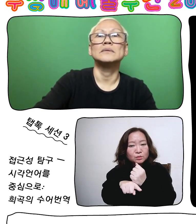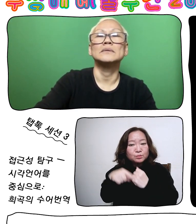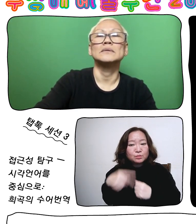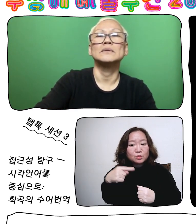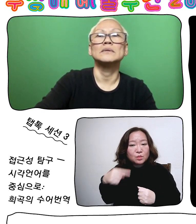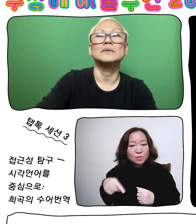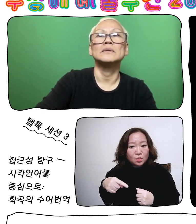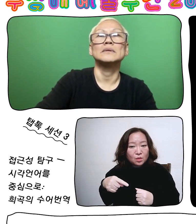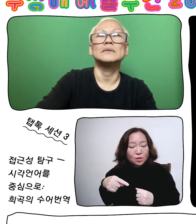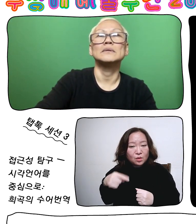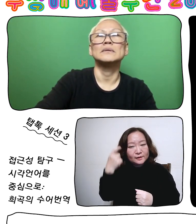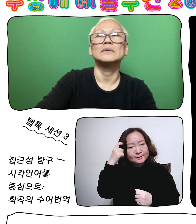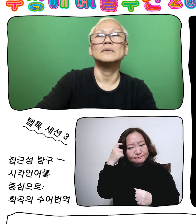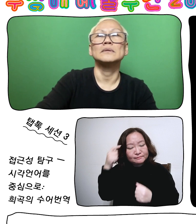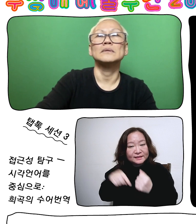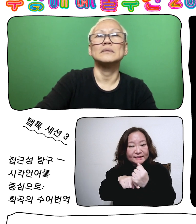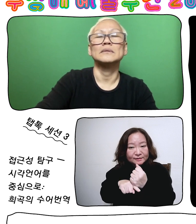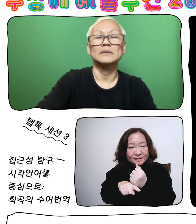것이에요.